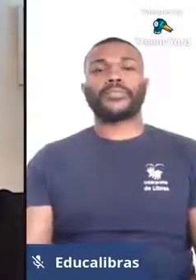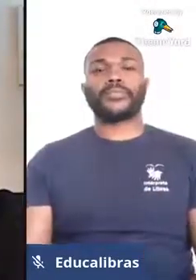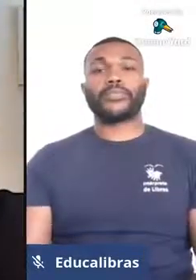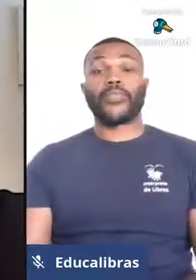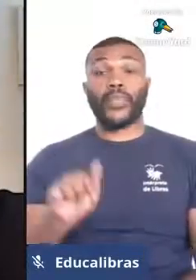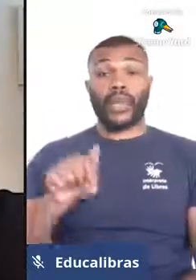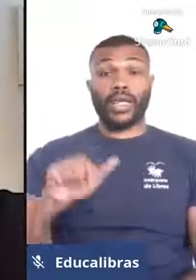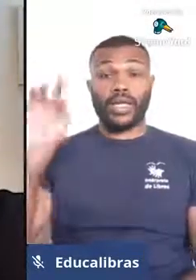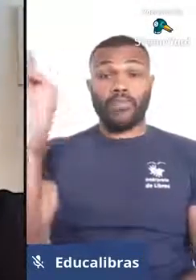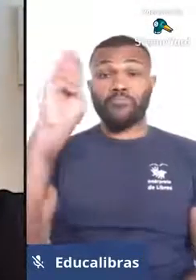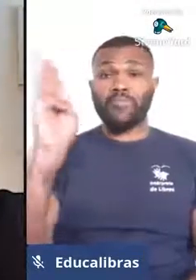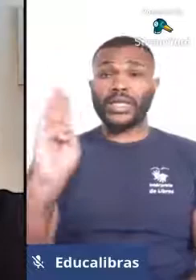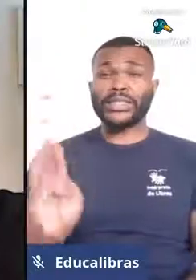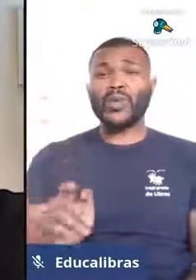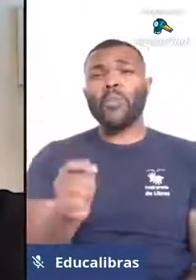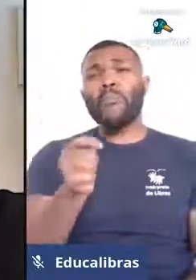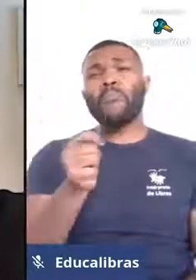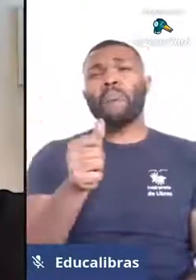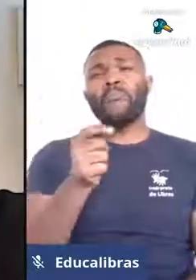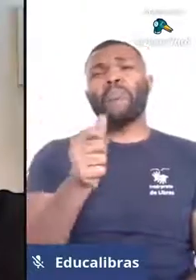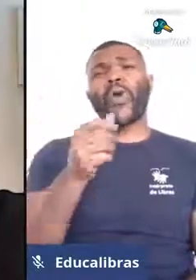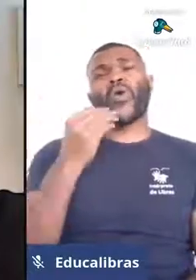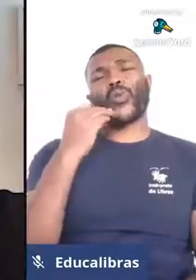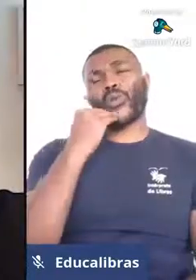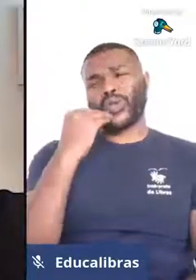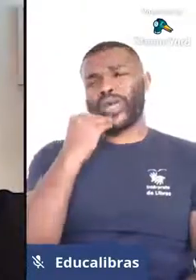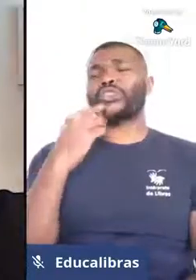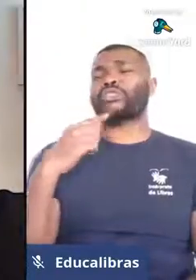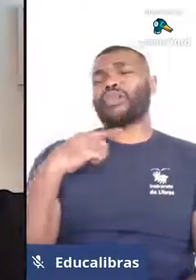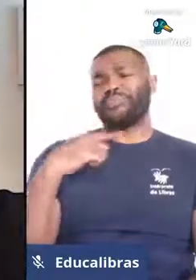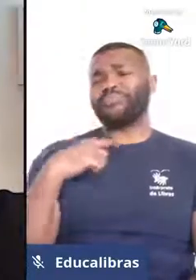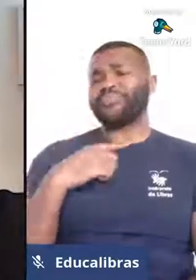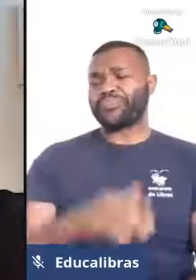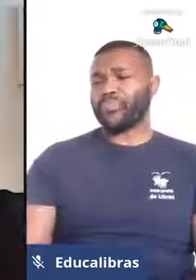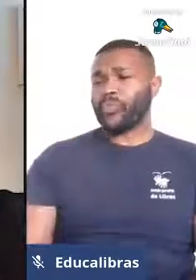tem poucas oportunidades, né? Na verdade,